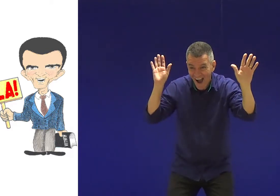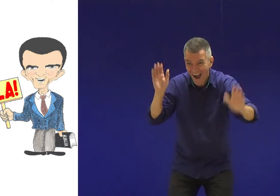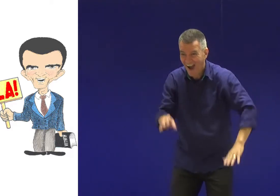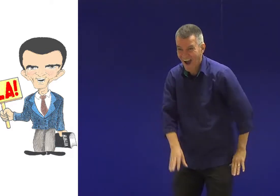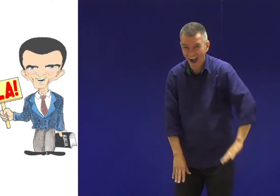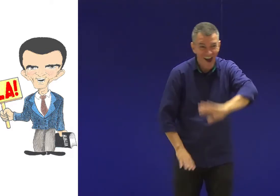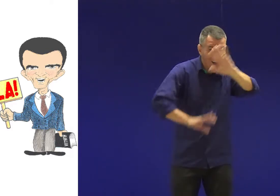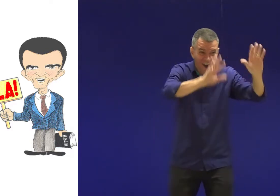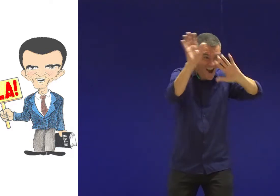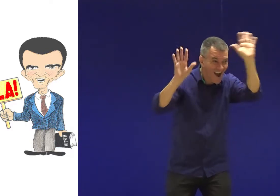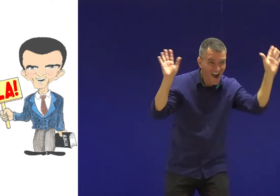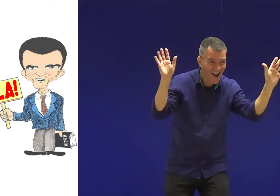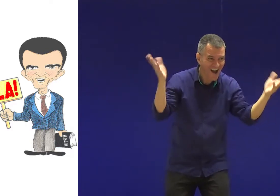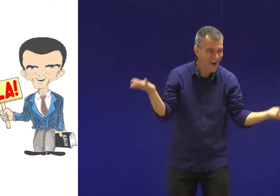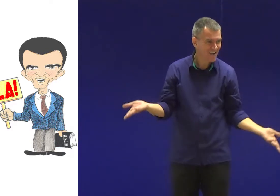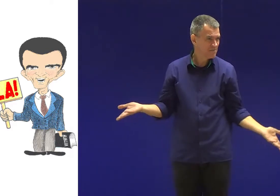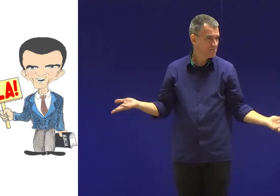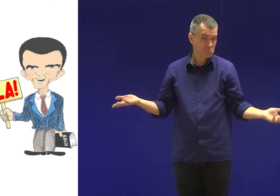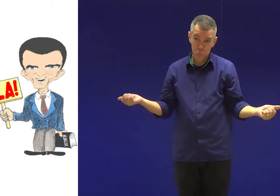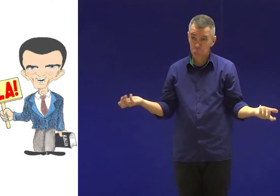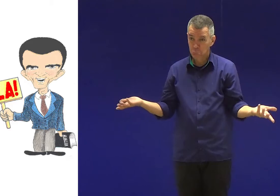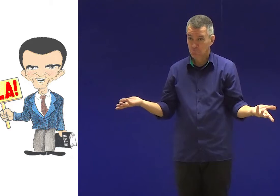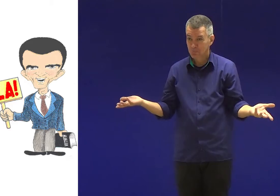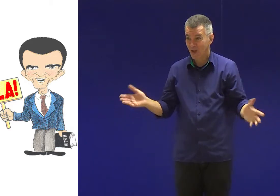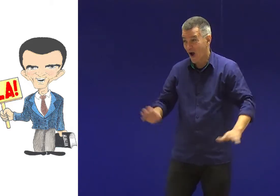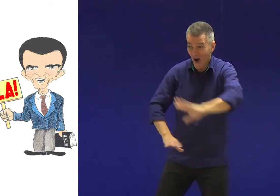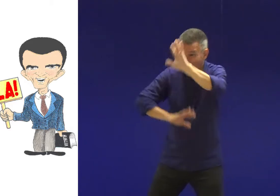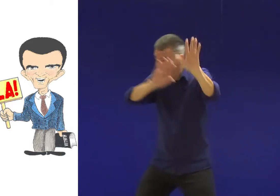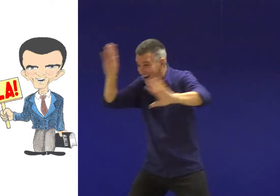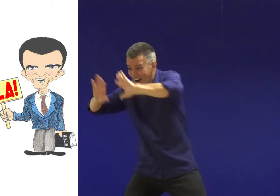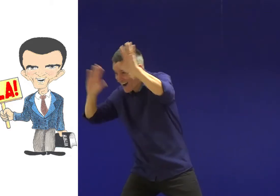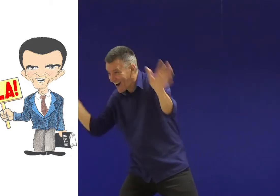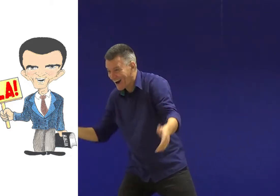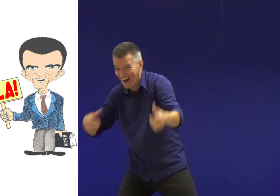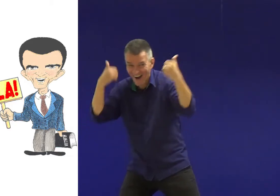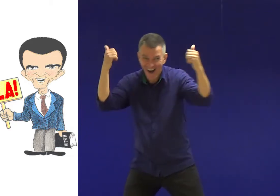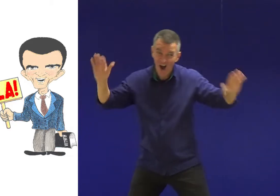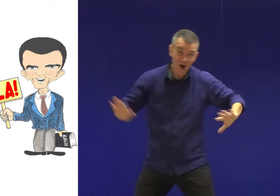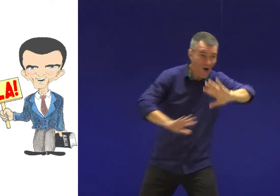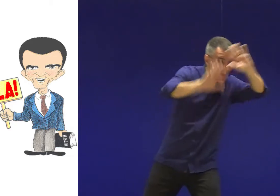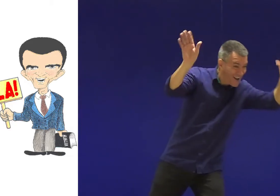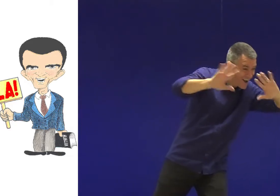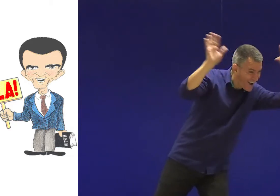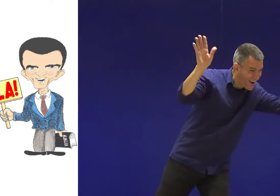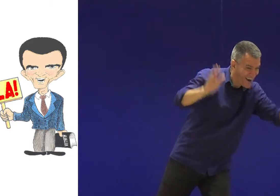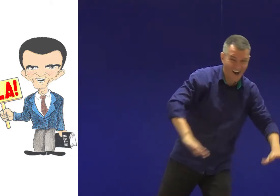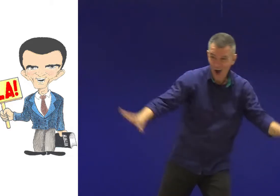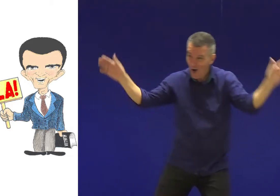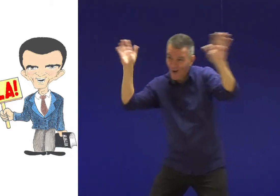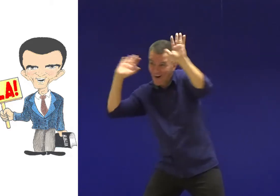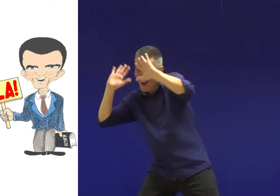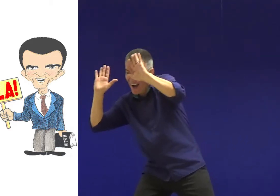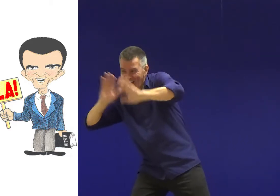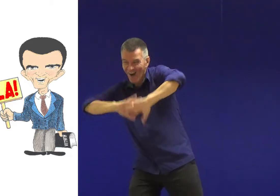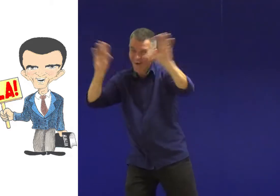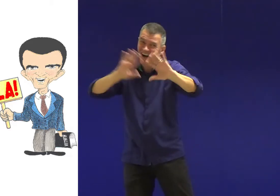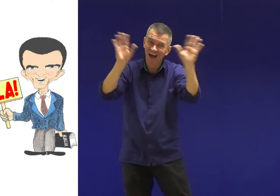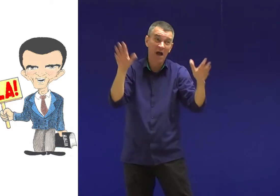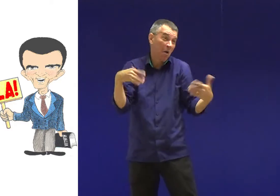Eu faço assim, olá. Né? Olá, gente. Olá.